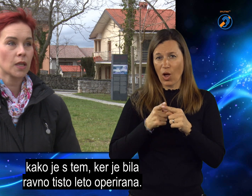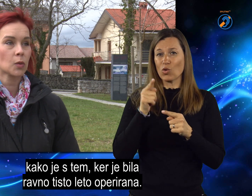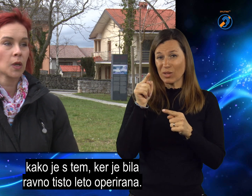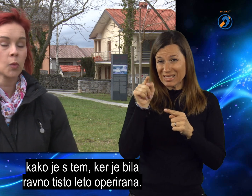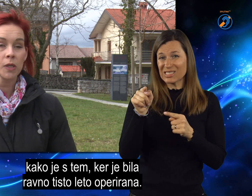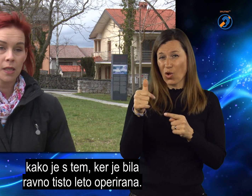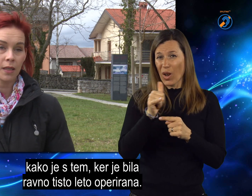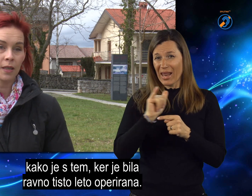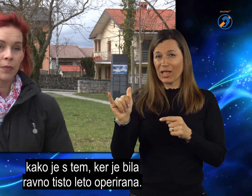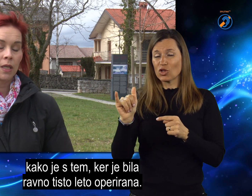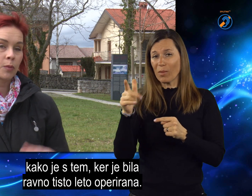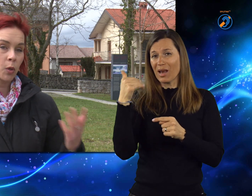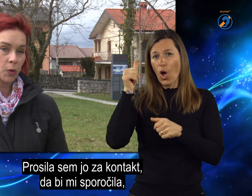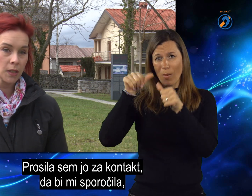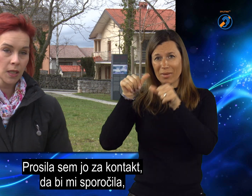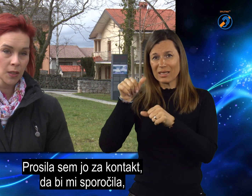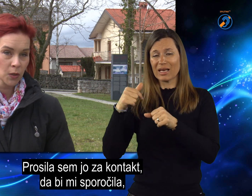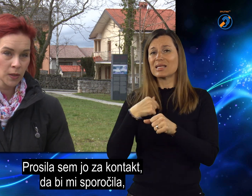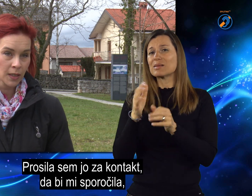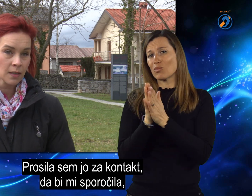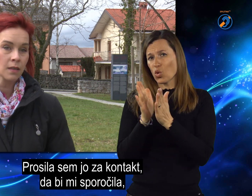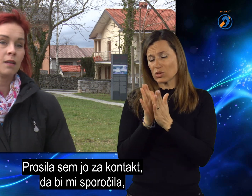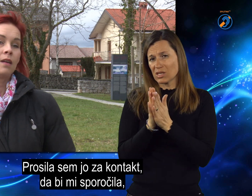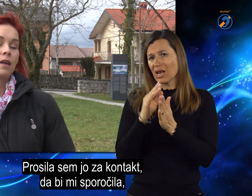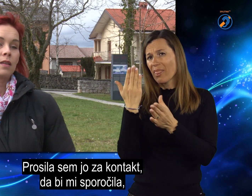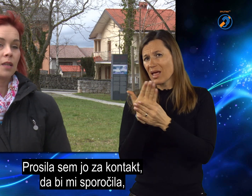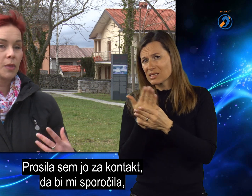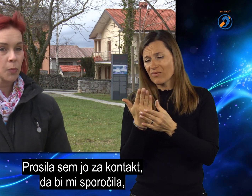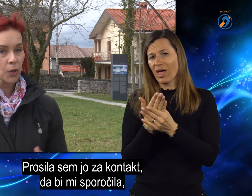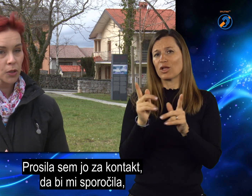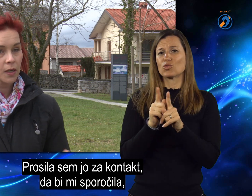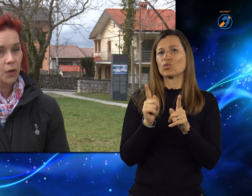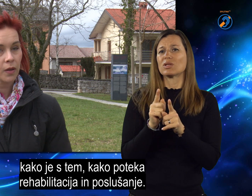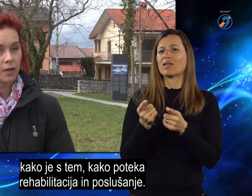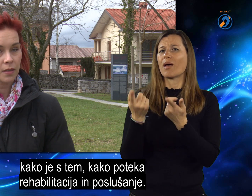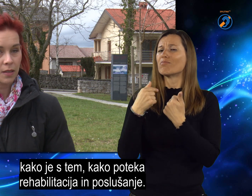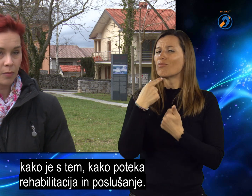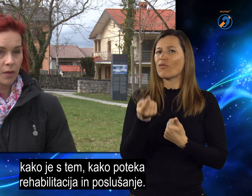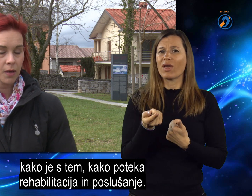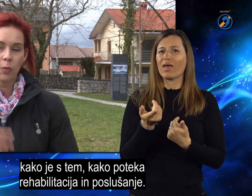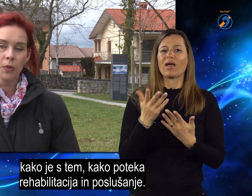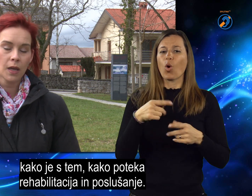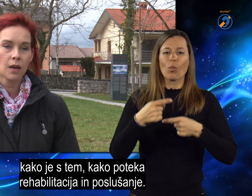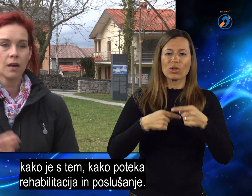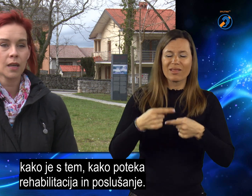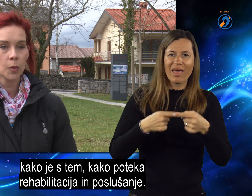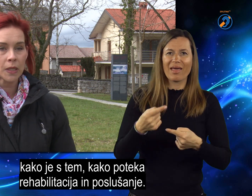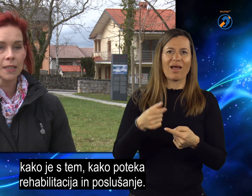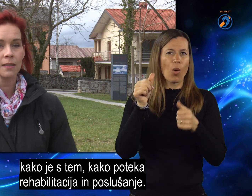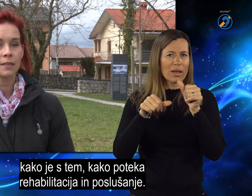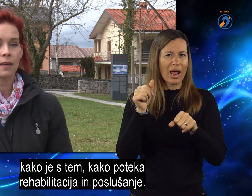tisto leto operirana. Sem jo prosila za kontakt, da nam izprosi, kako je s tem, kako